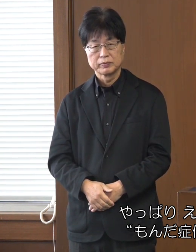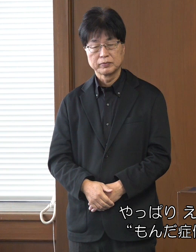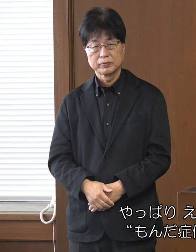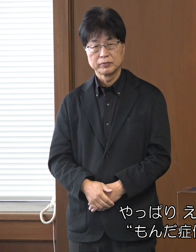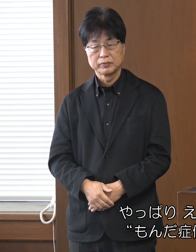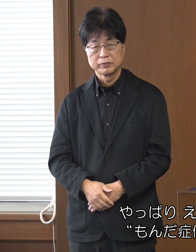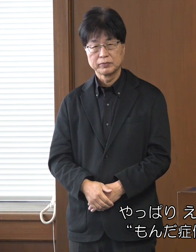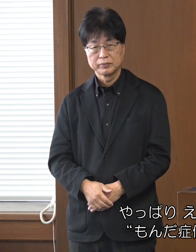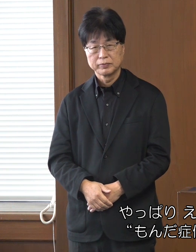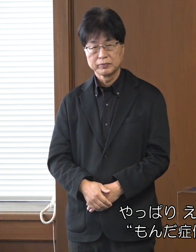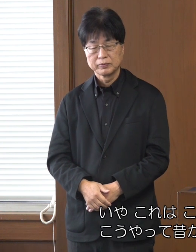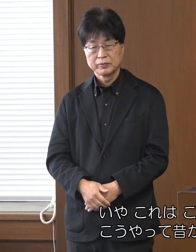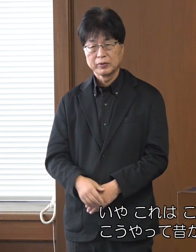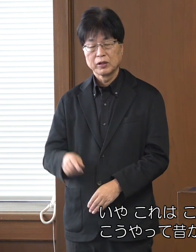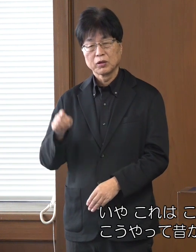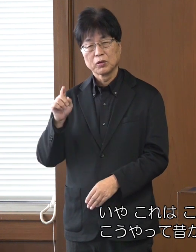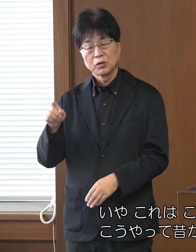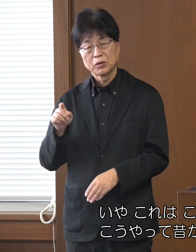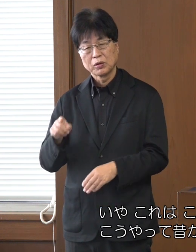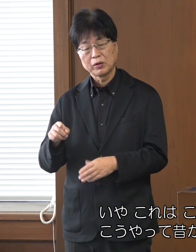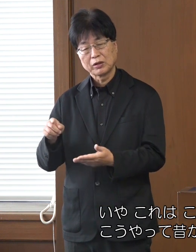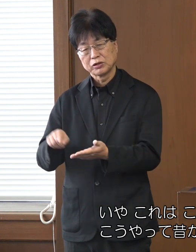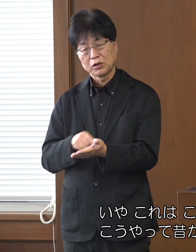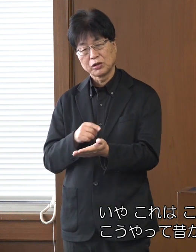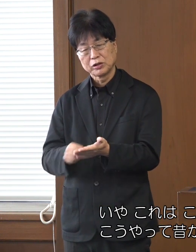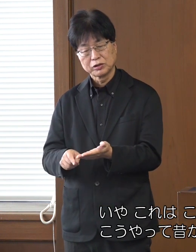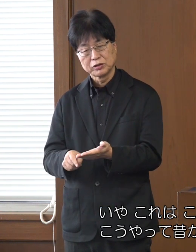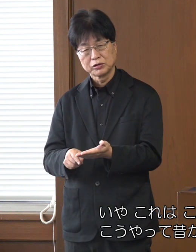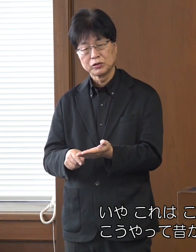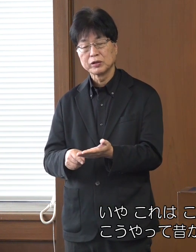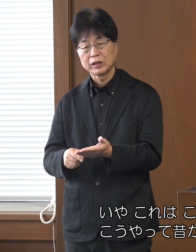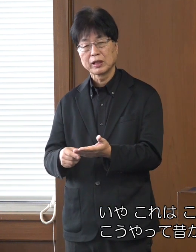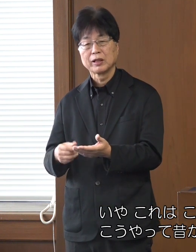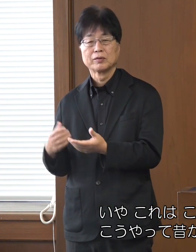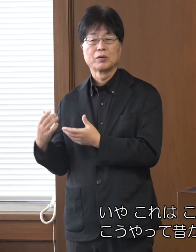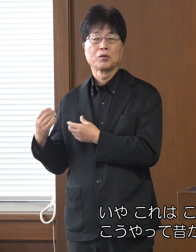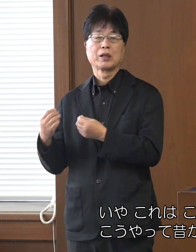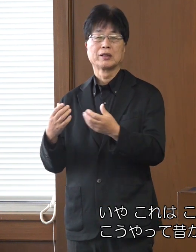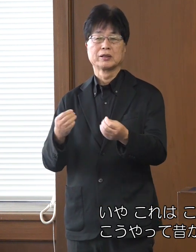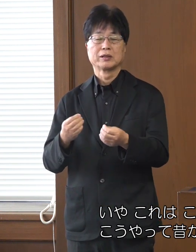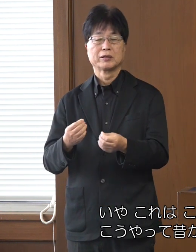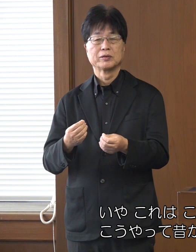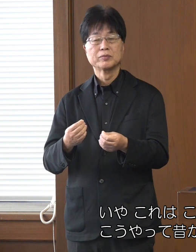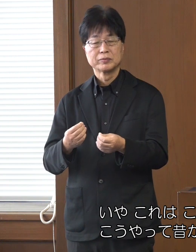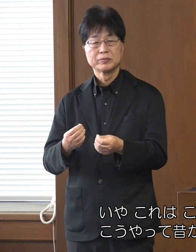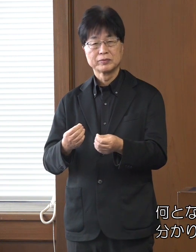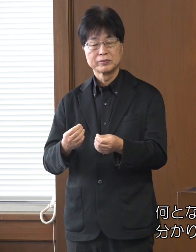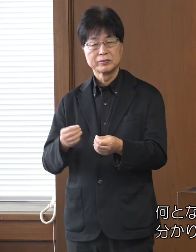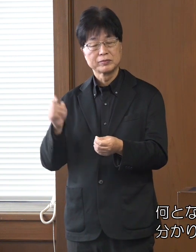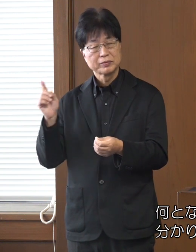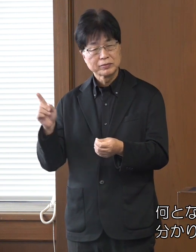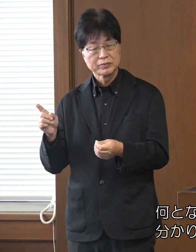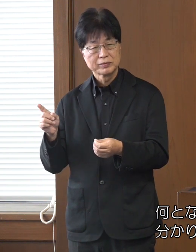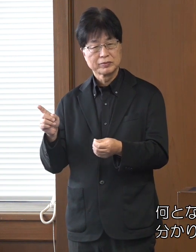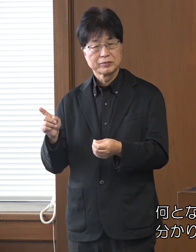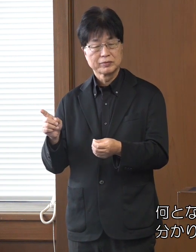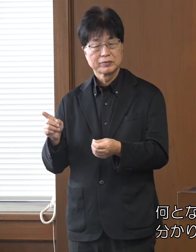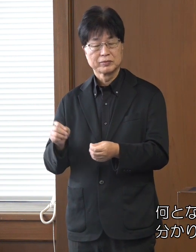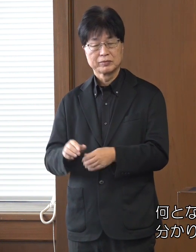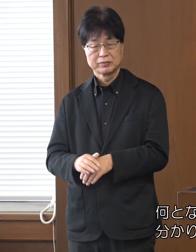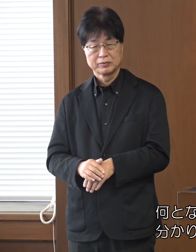症候群というんでしょうか、いやこれはこうやって処理するもんだとか、こうやって昔からやってきたとか、こうなんとなくねそうや